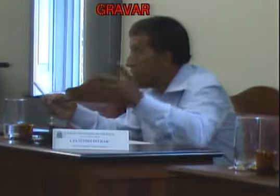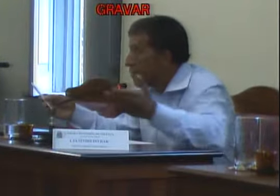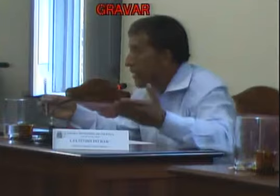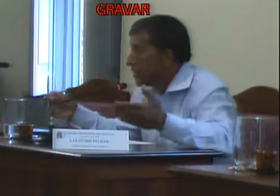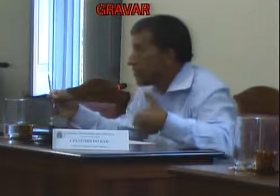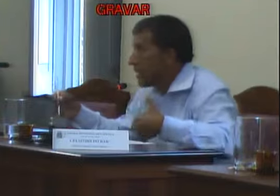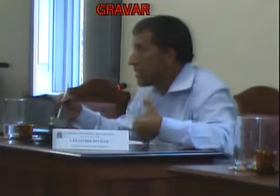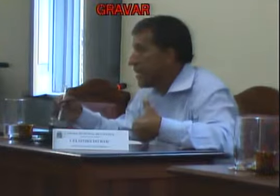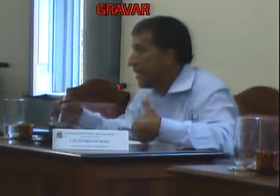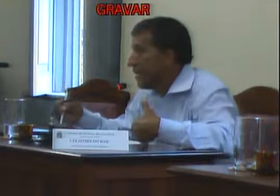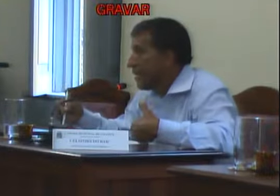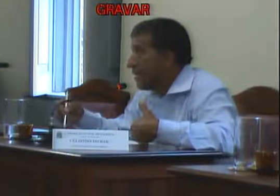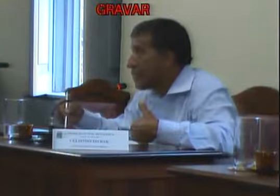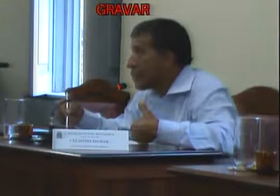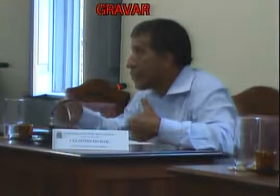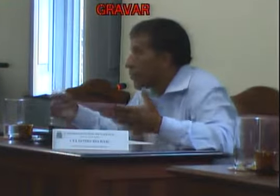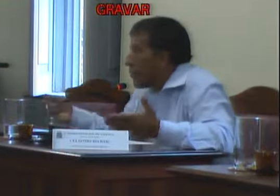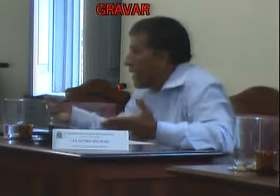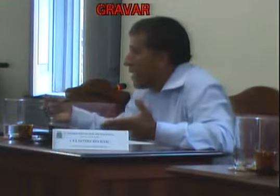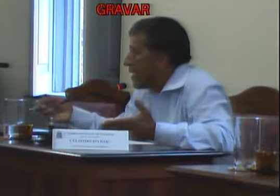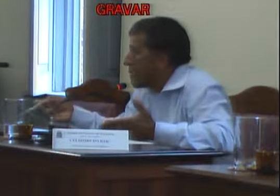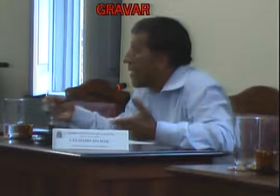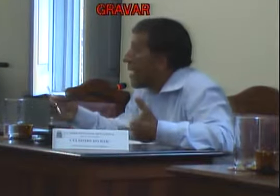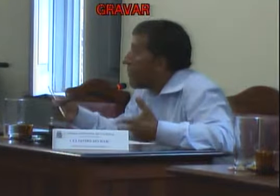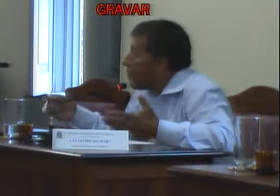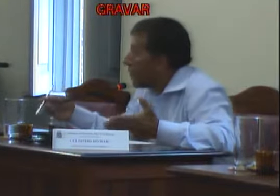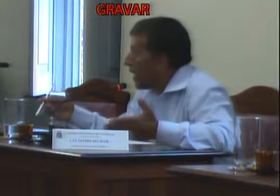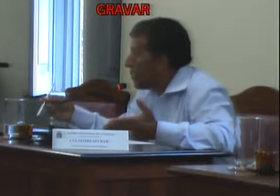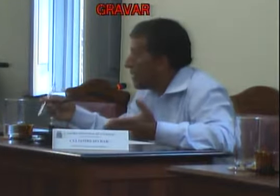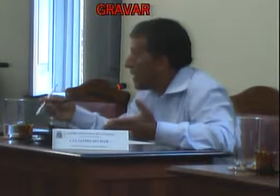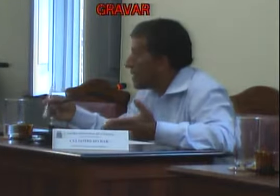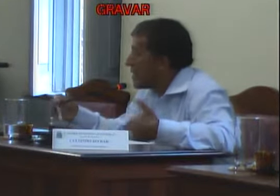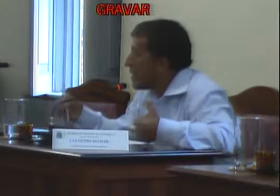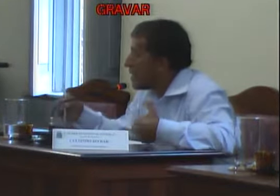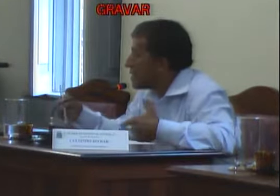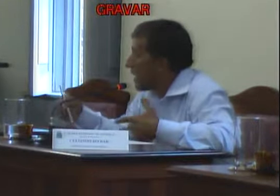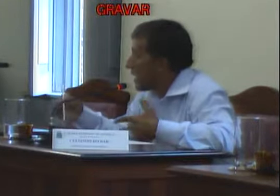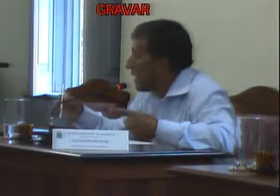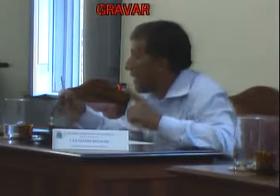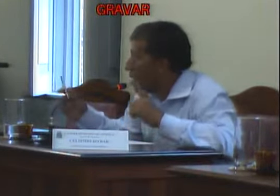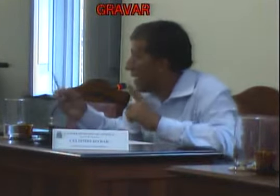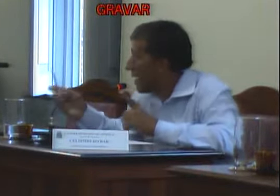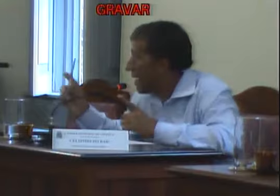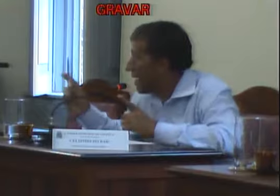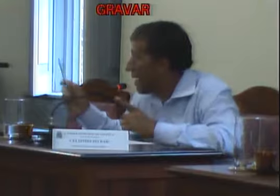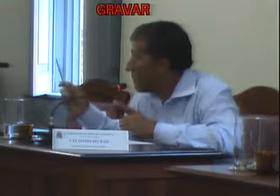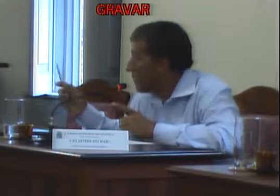Não sei porquê, não sei se como é que é pago por lâmpada. Se ela quer